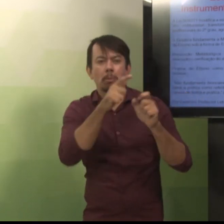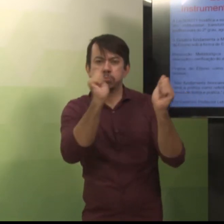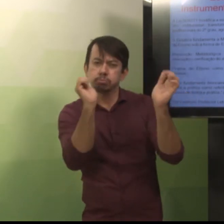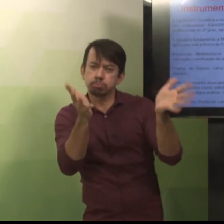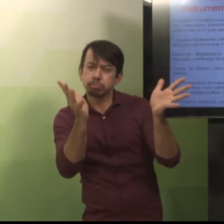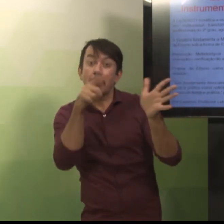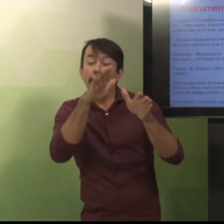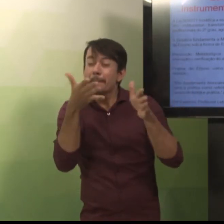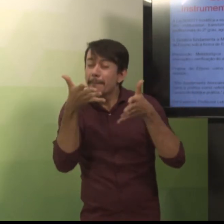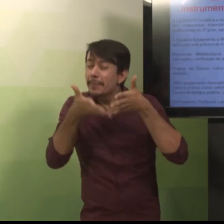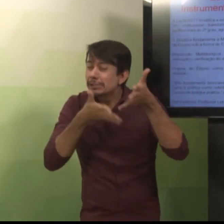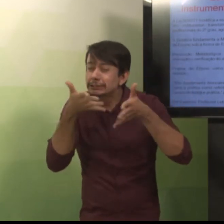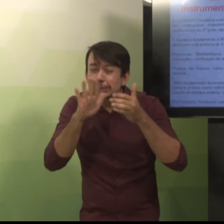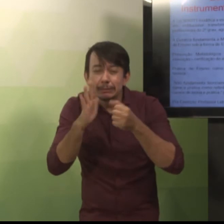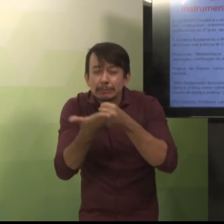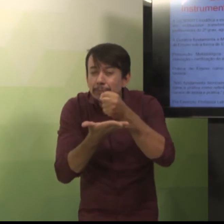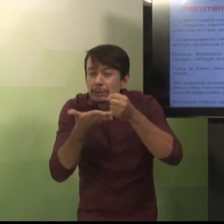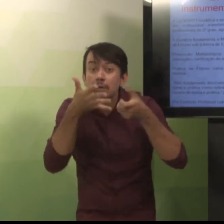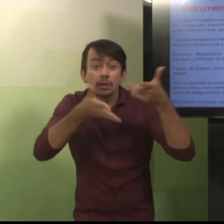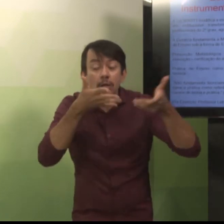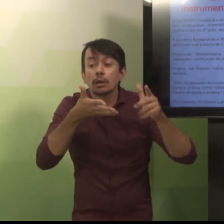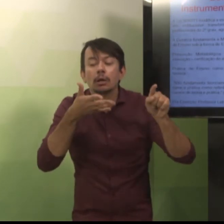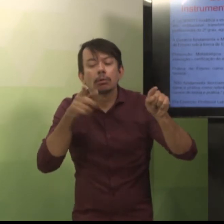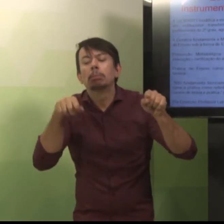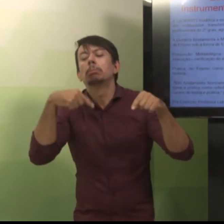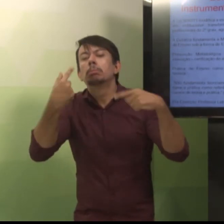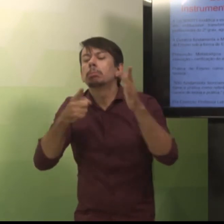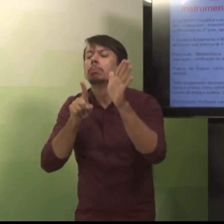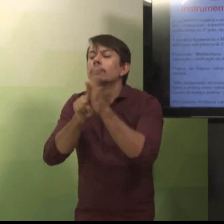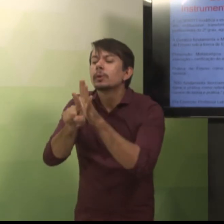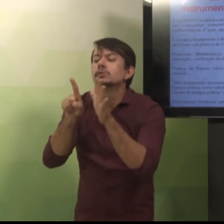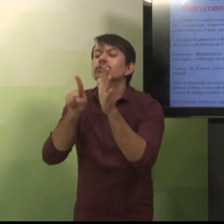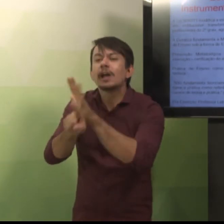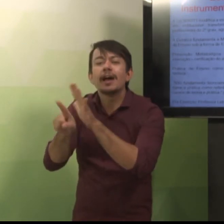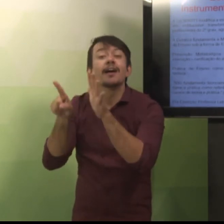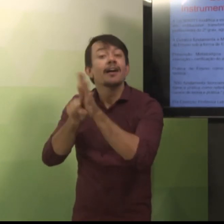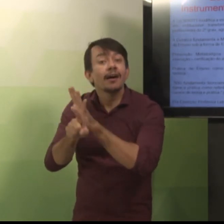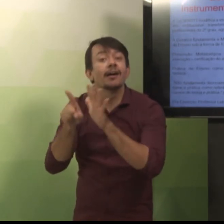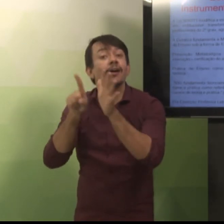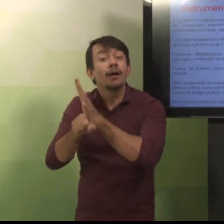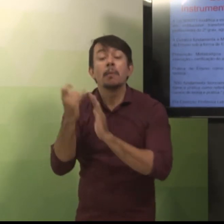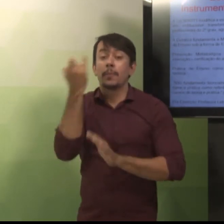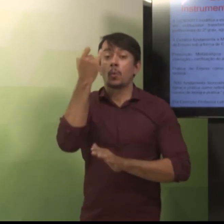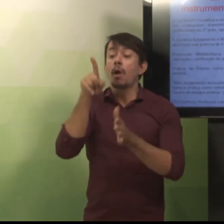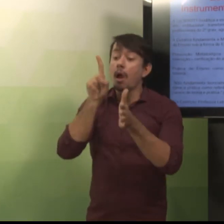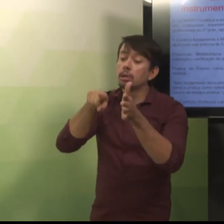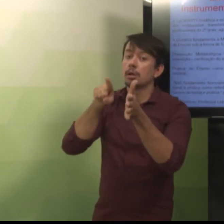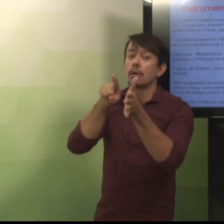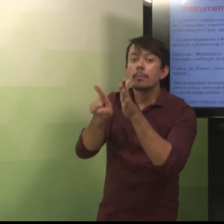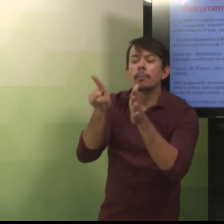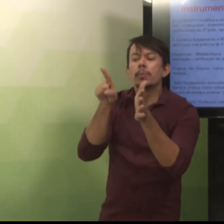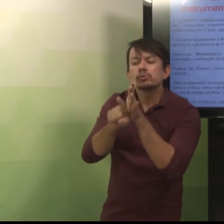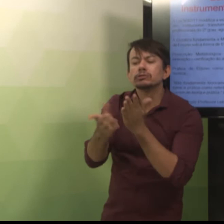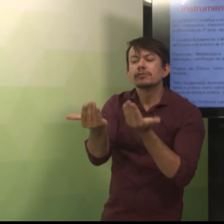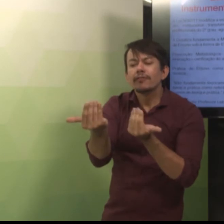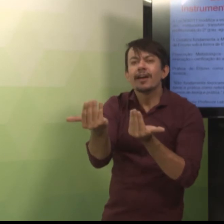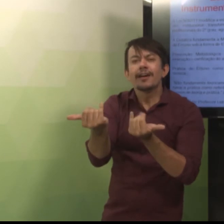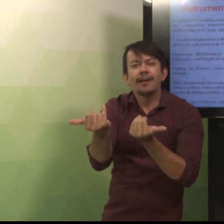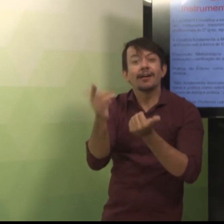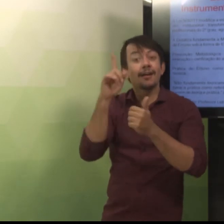em língua de sinais. Por quê? Eu vou apresentar em língua de sinais, depois vou fazer perguntas. E